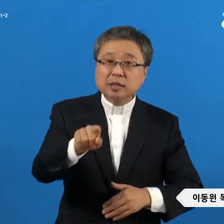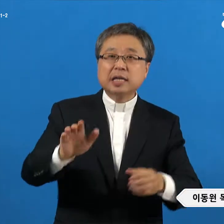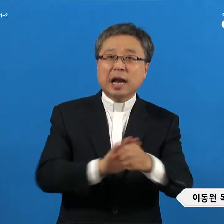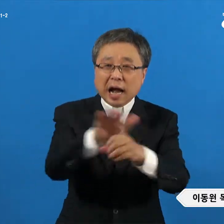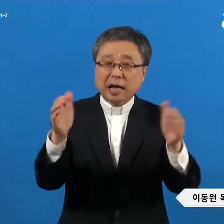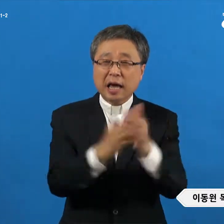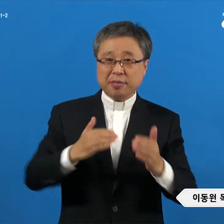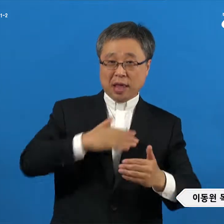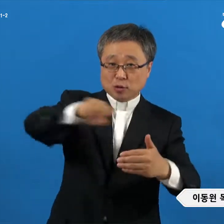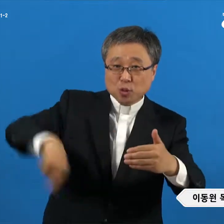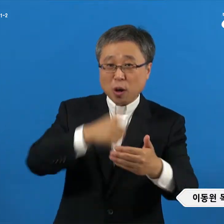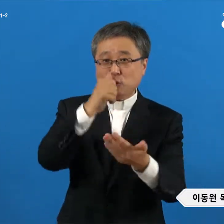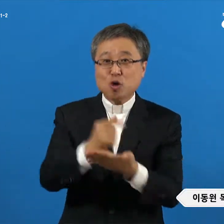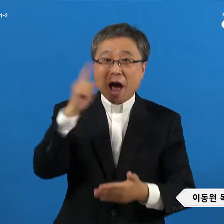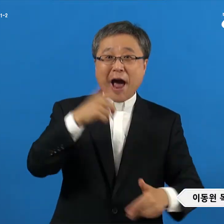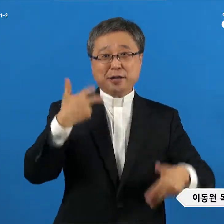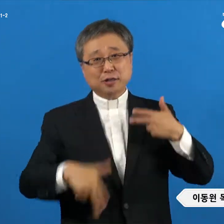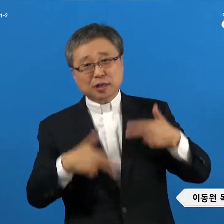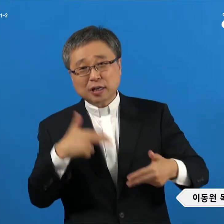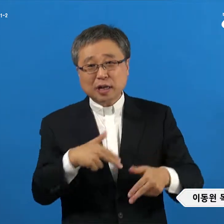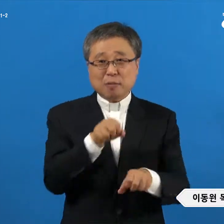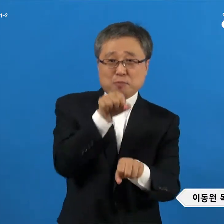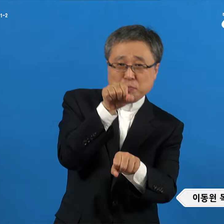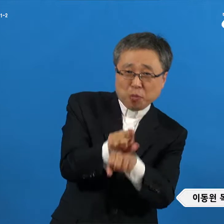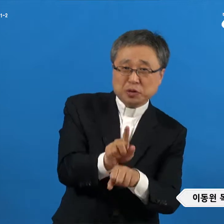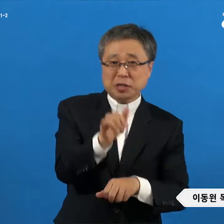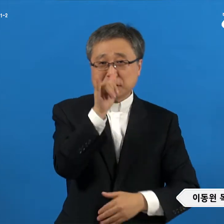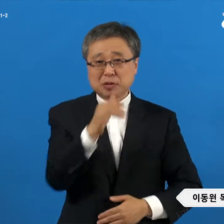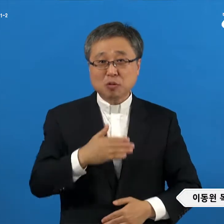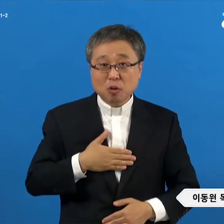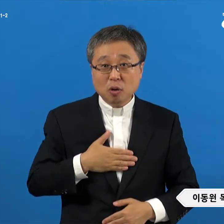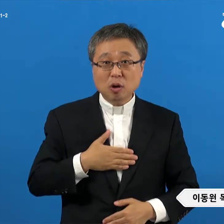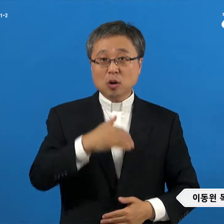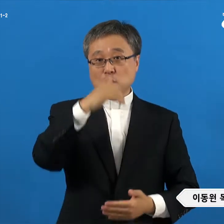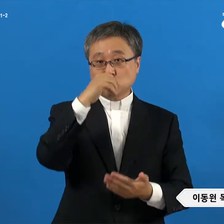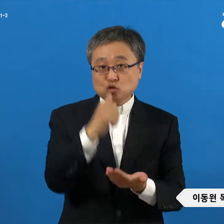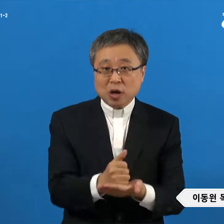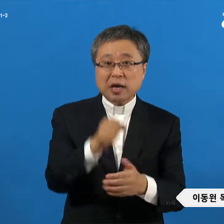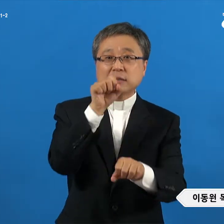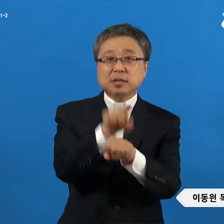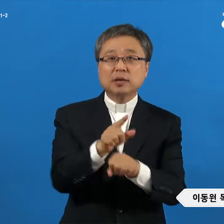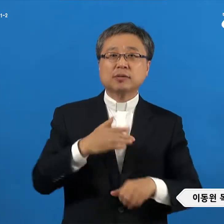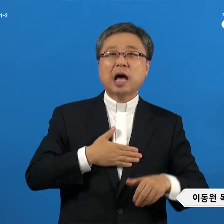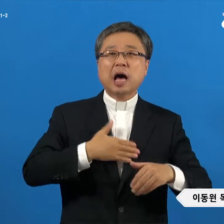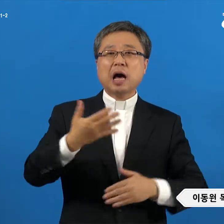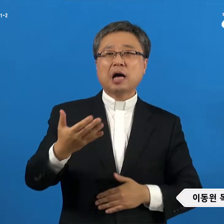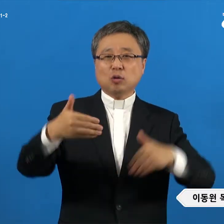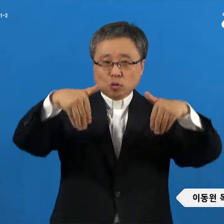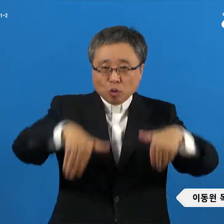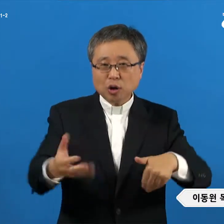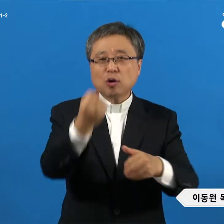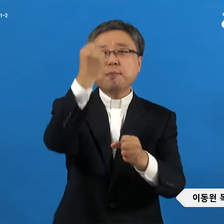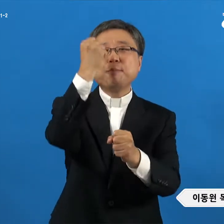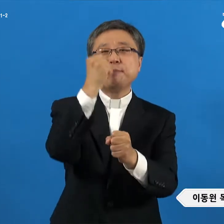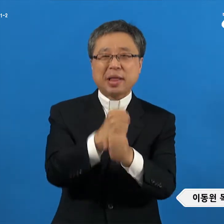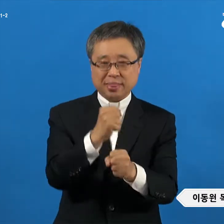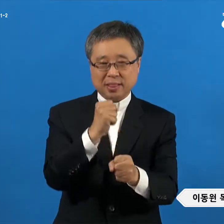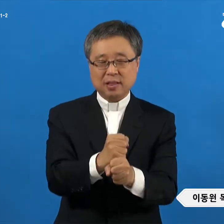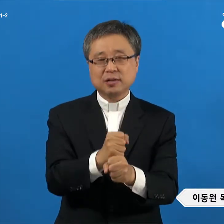안에 죄악을 즐기는 본성이 있었고 그런 죄성이 나를 노예로 만든 것이다. 중요한